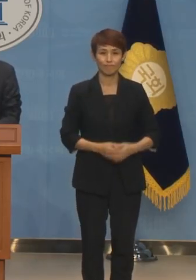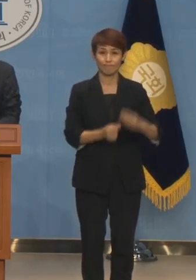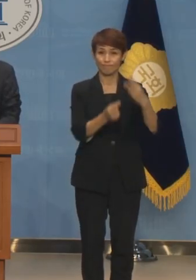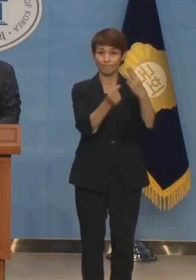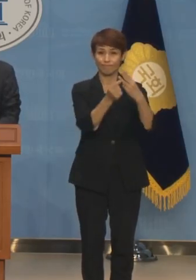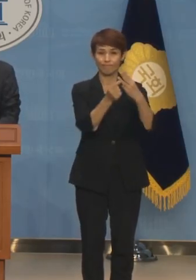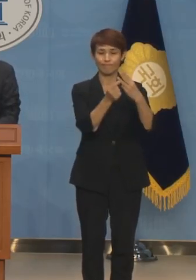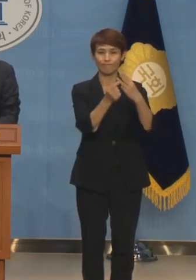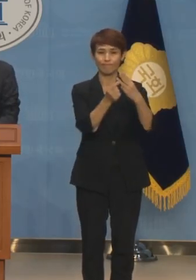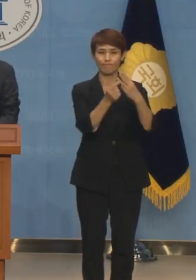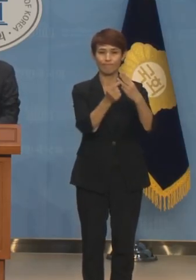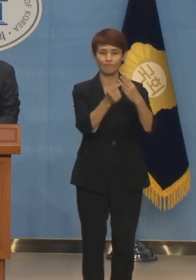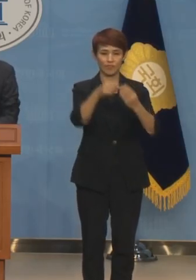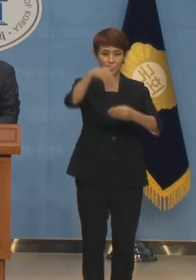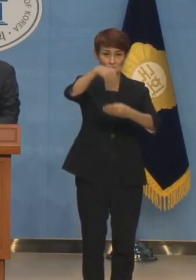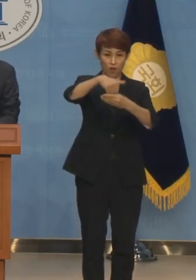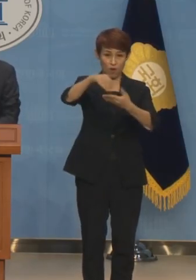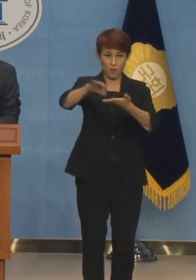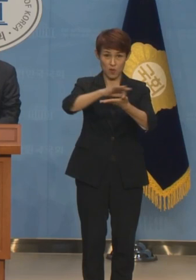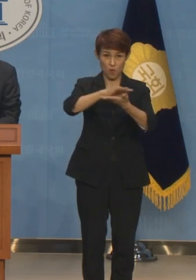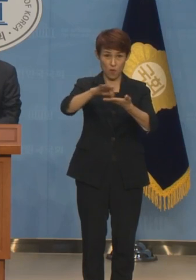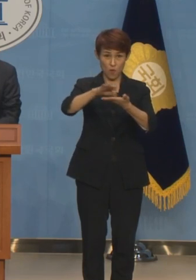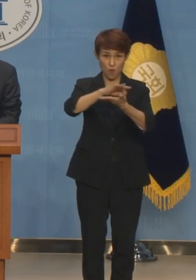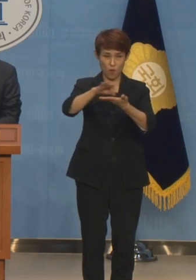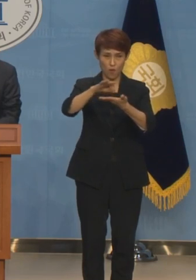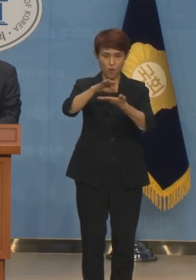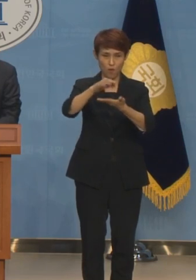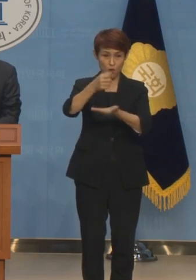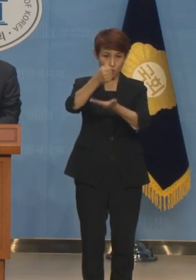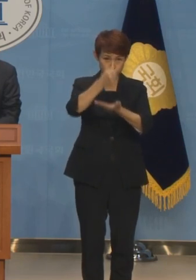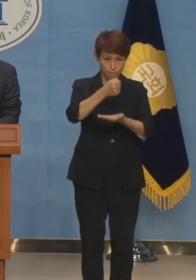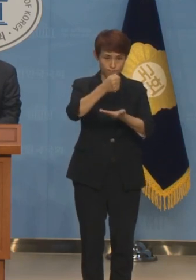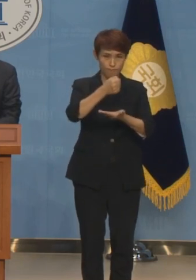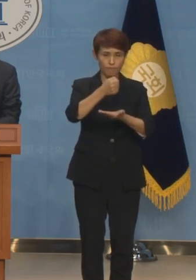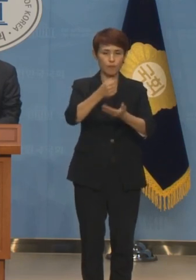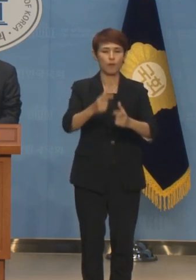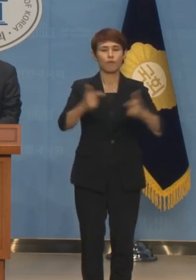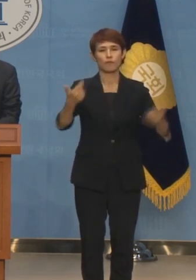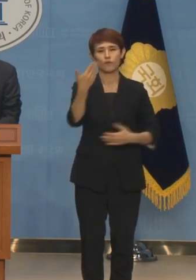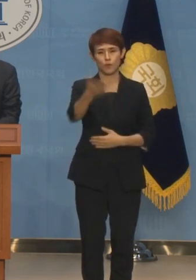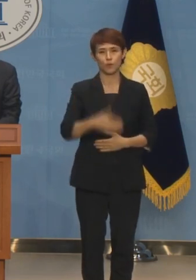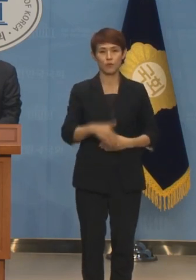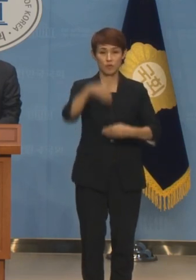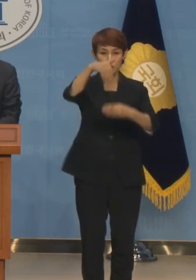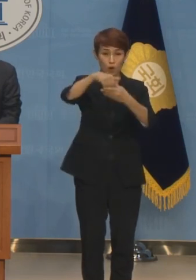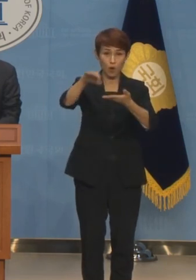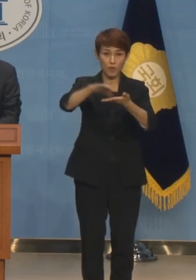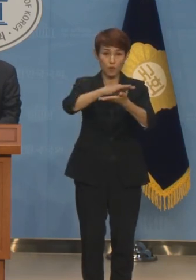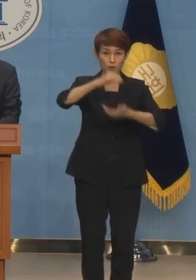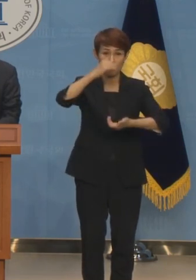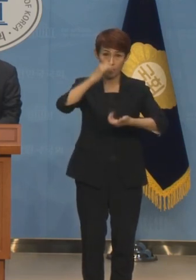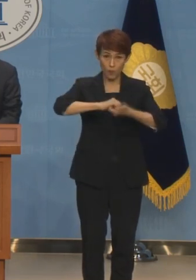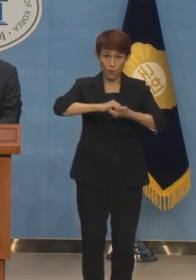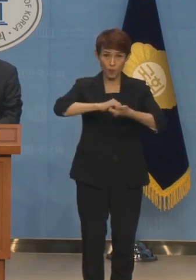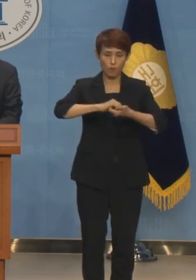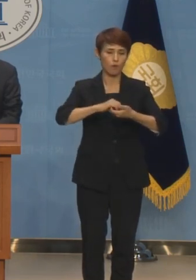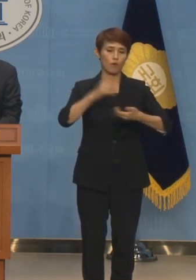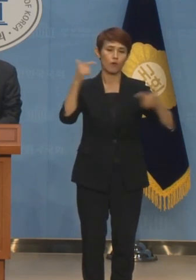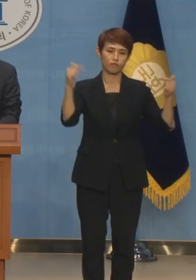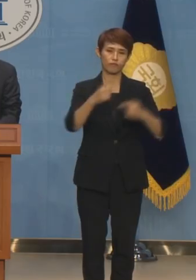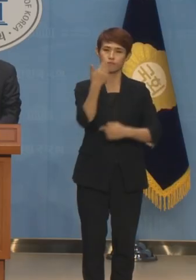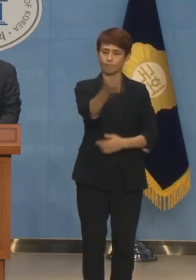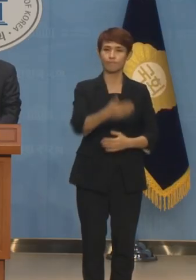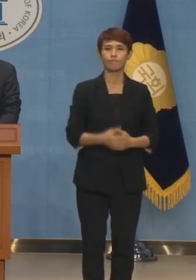셋째, 선거 비용 보전 범위는 확대하고 선거 비용 한도는 축소하겠습니다.